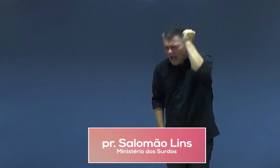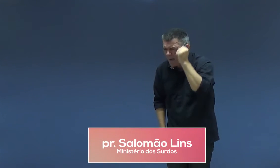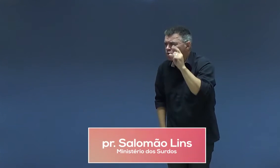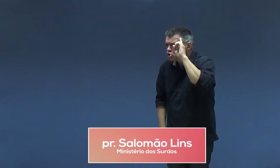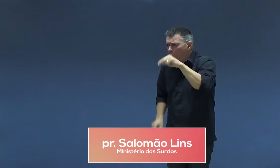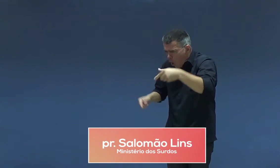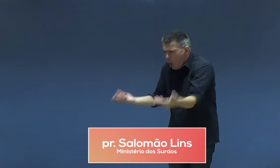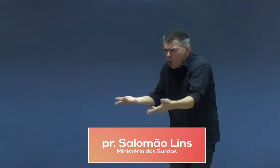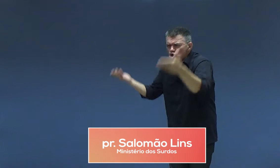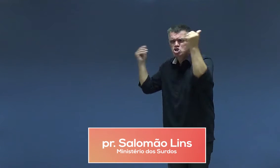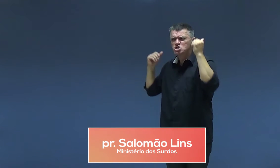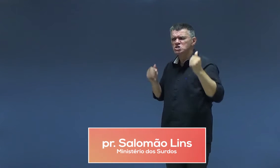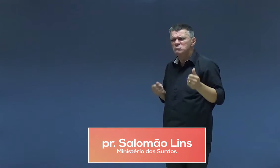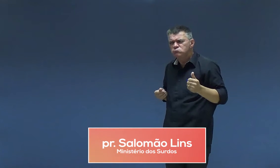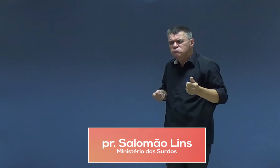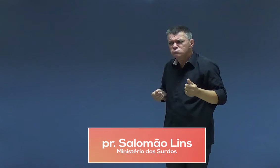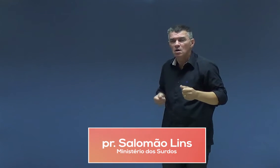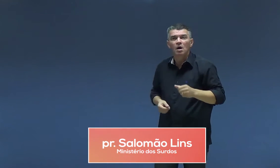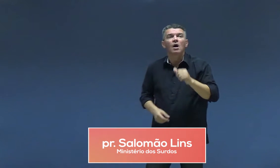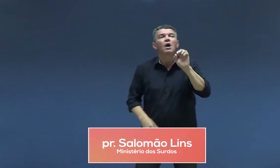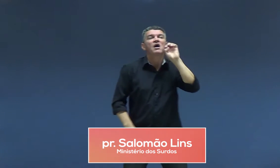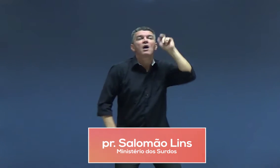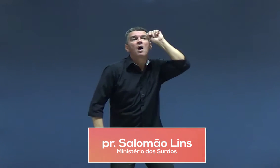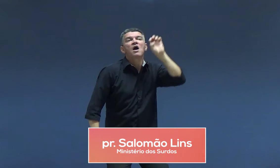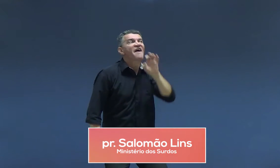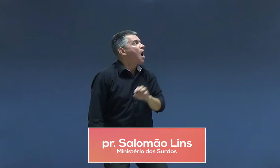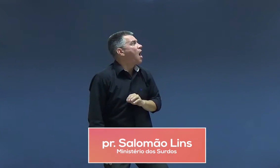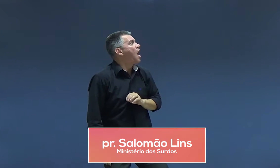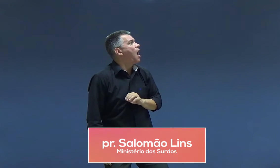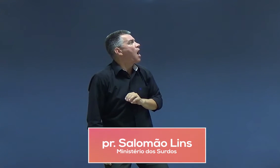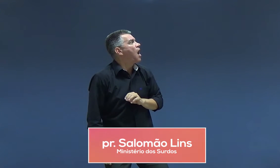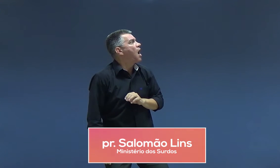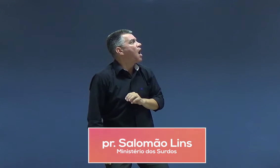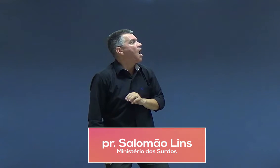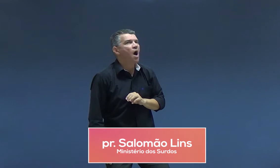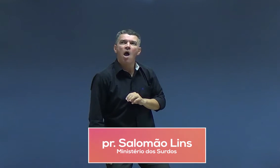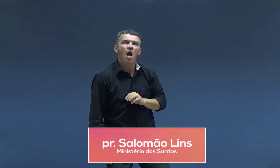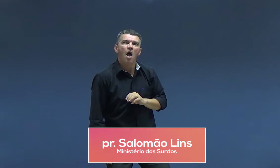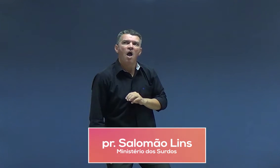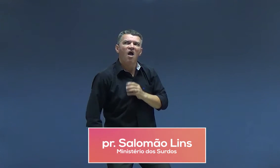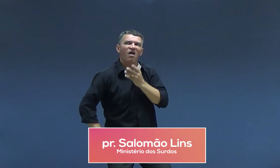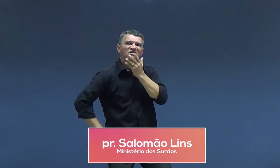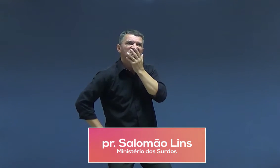É, Deus sabe disso. Adão e Eva. Ah, é?